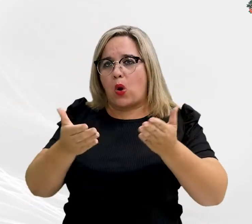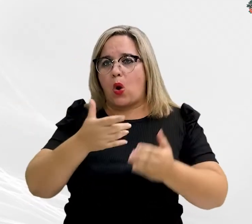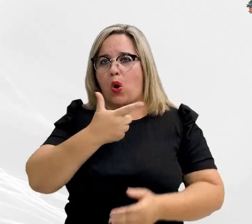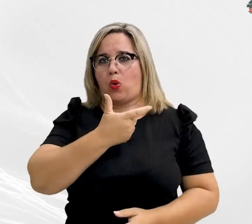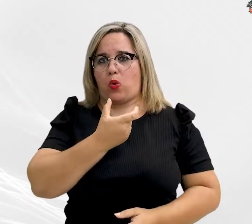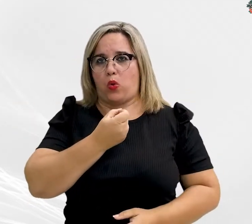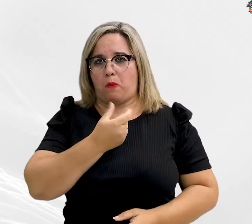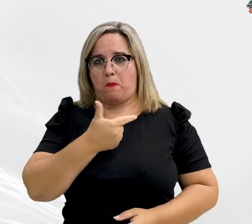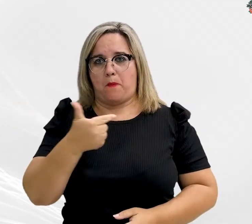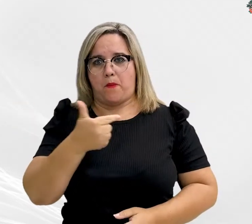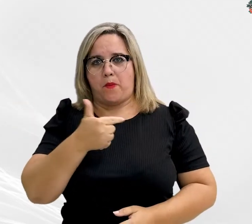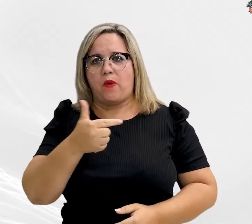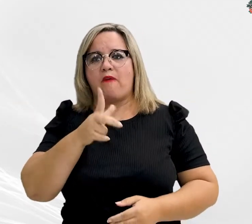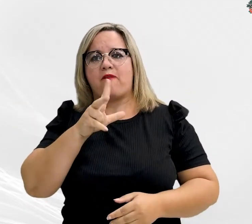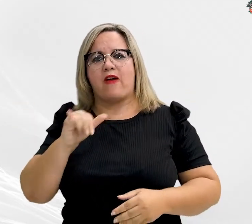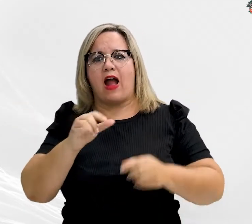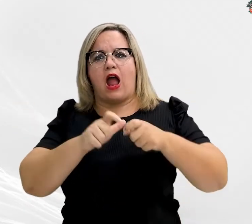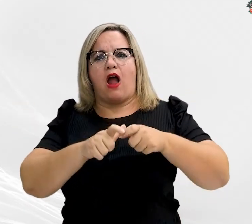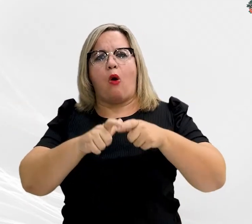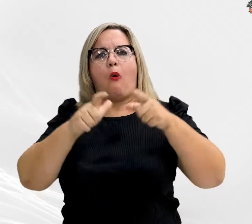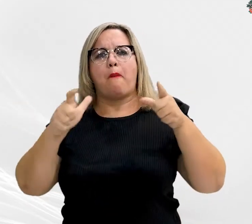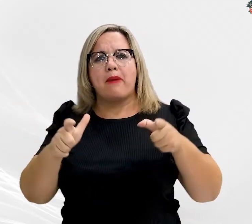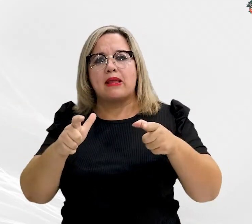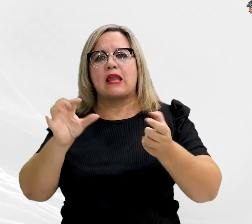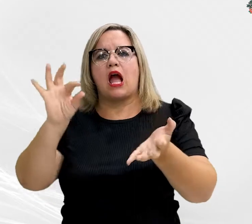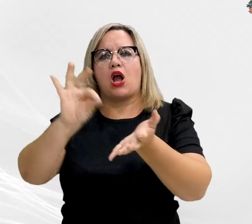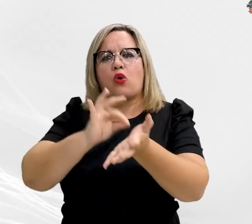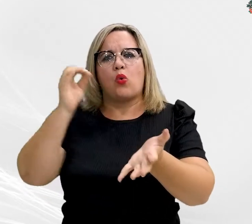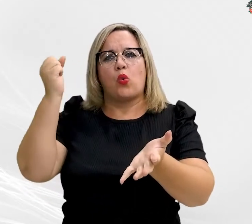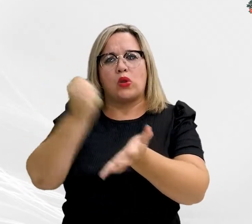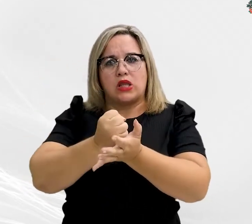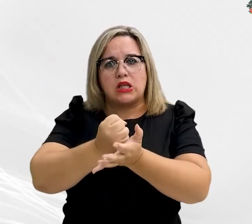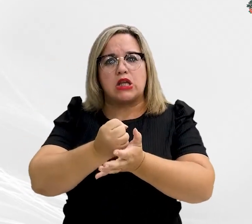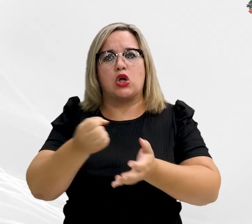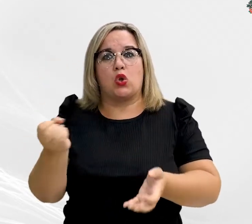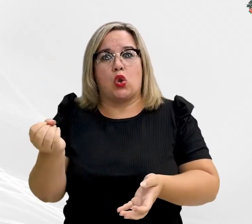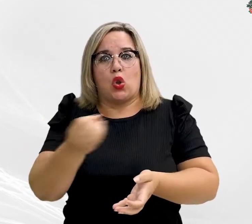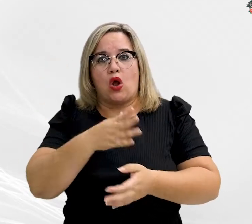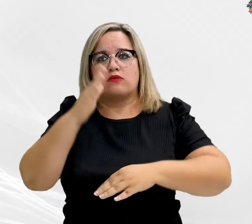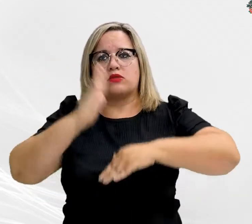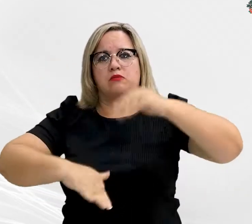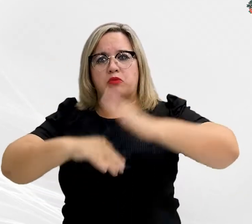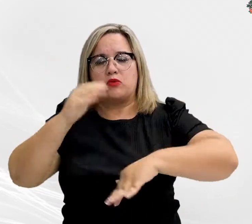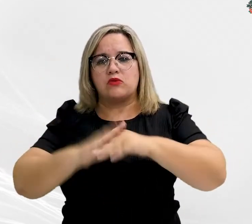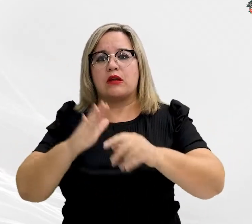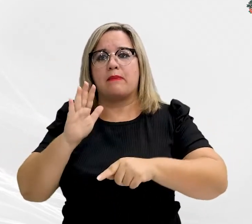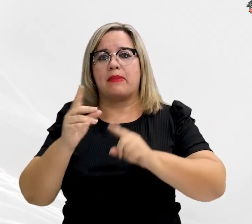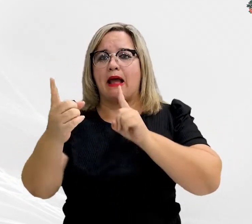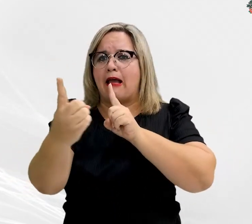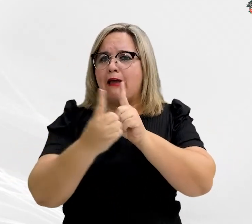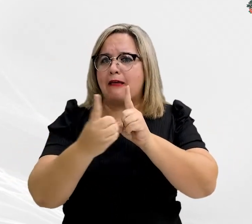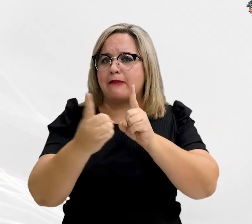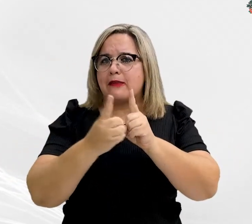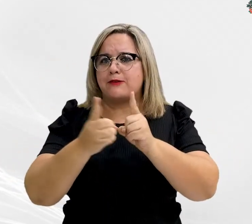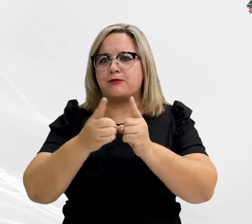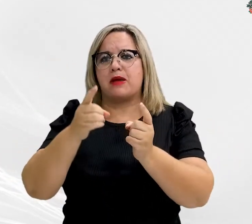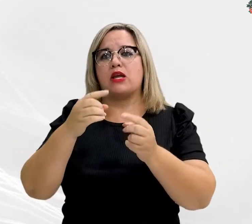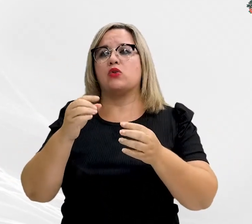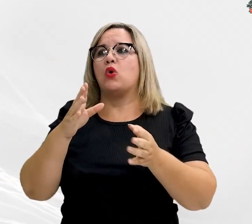número mediante a ampliação da Equipe técnica de modo a equacionar a demanda reprimida"